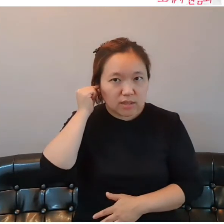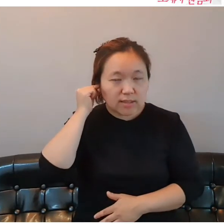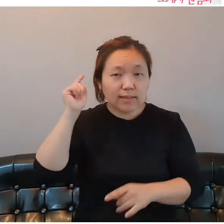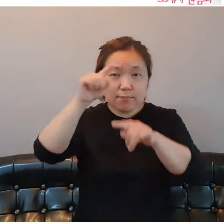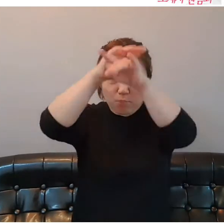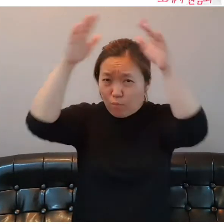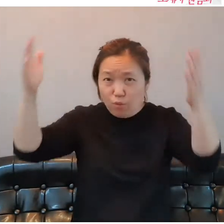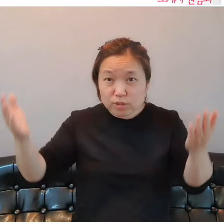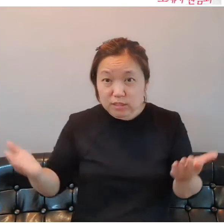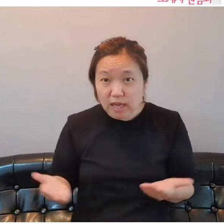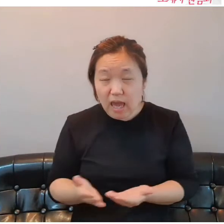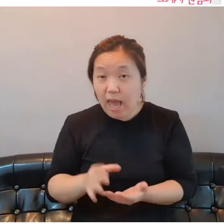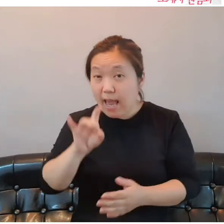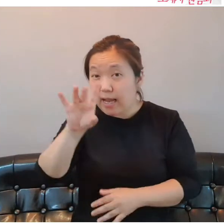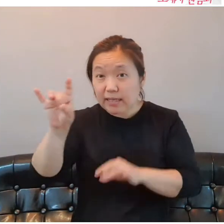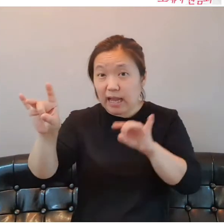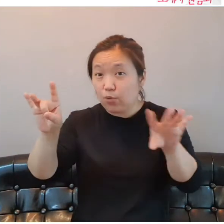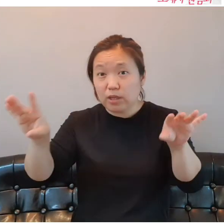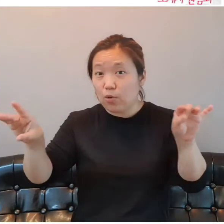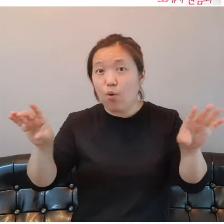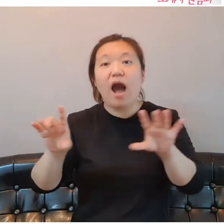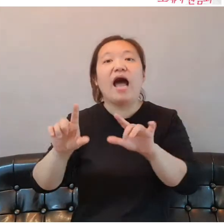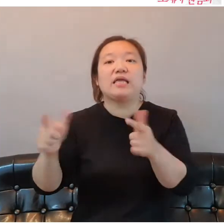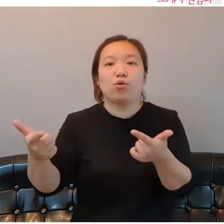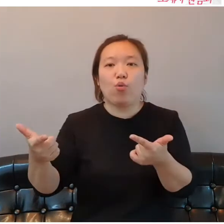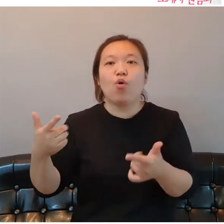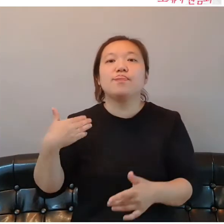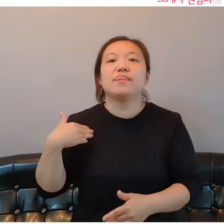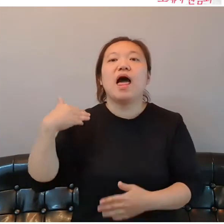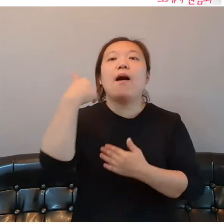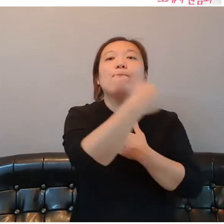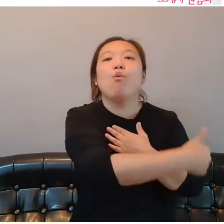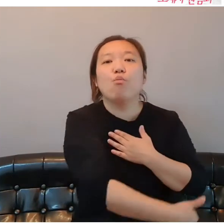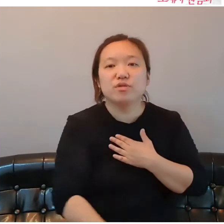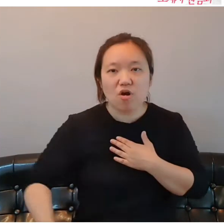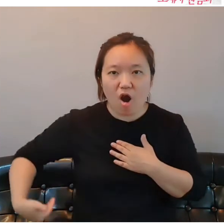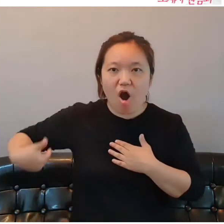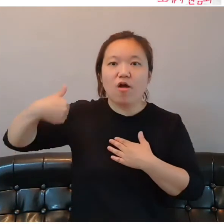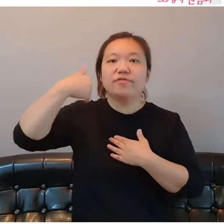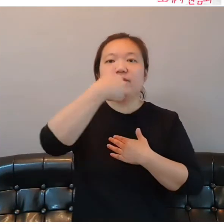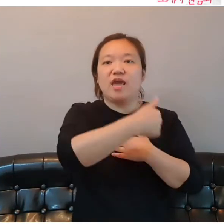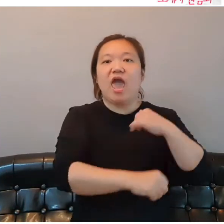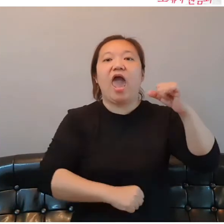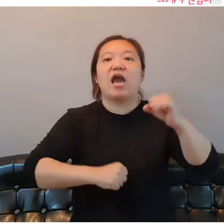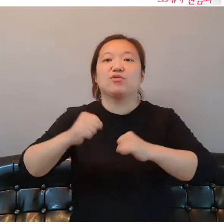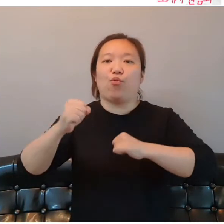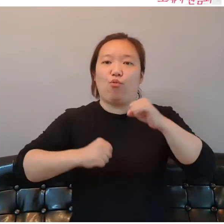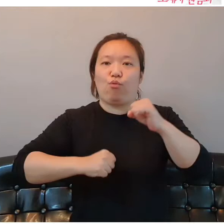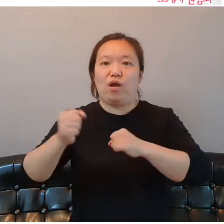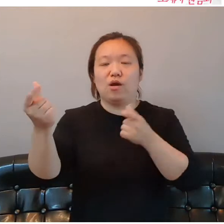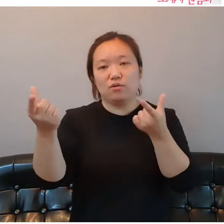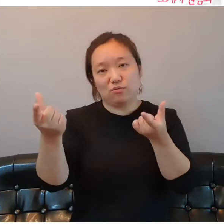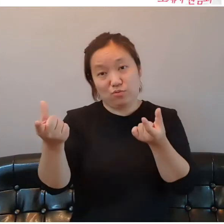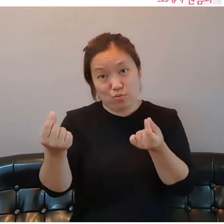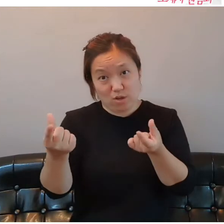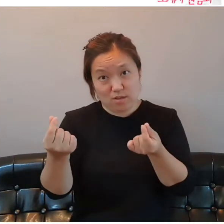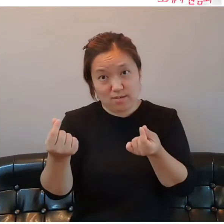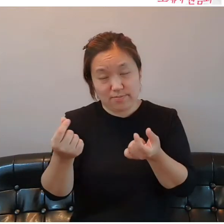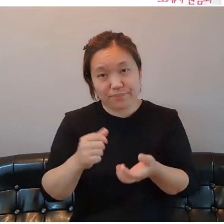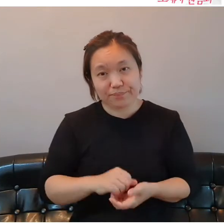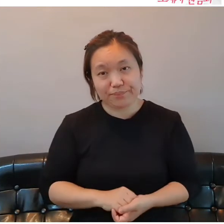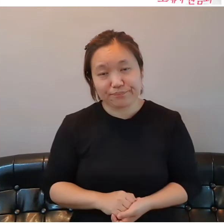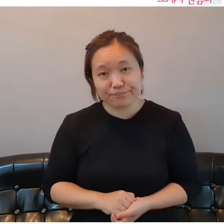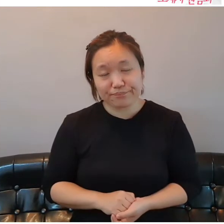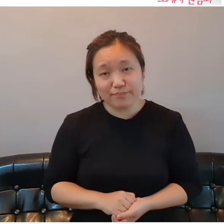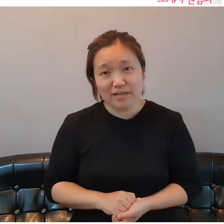손도 있고 발도 있는데 눈도 나이고 손도 나예요. 어떤 사람이 손으로 딱 때리면